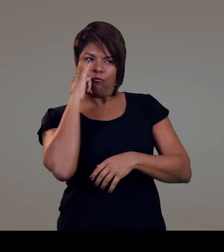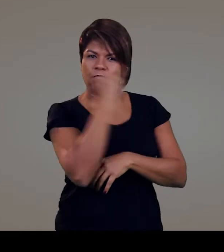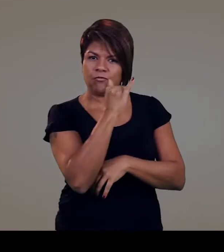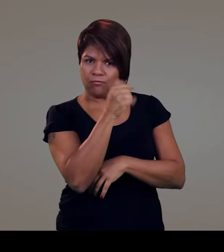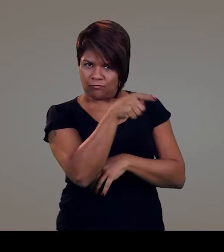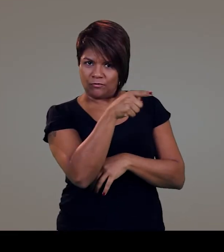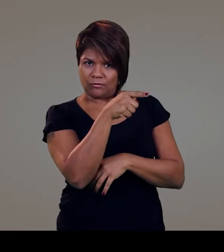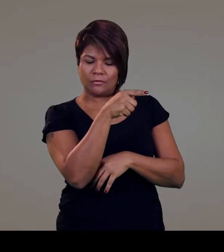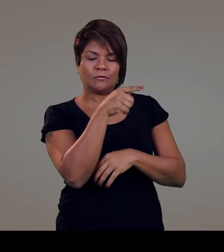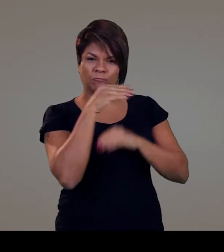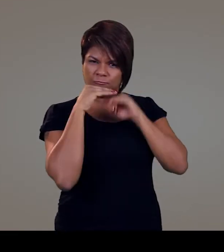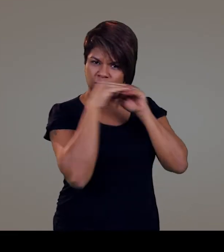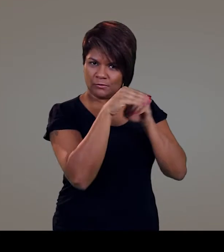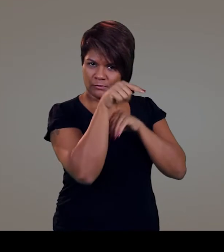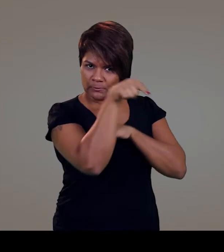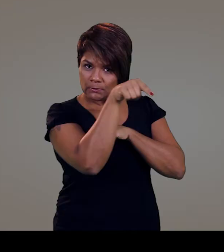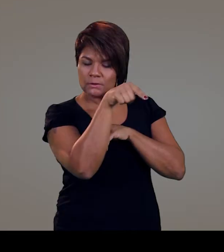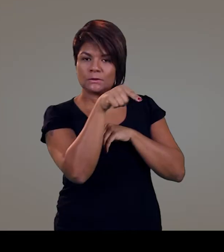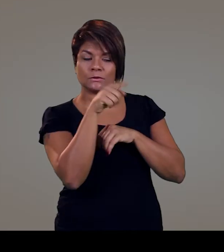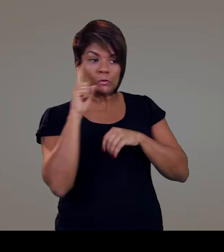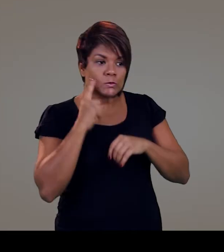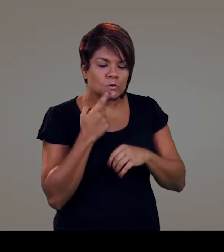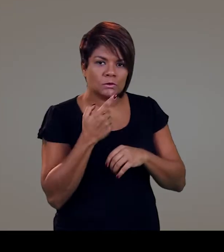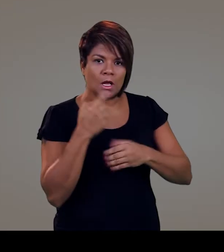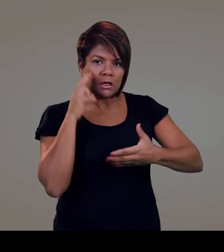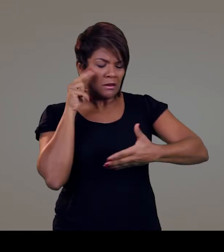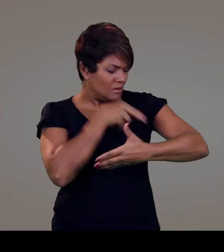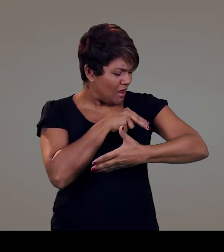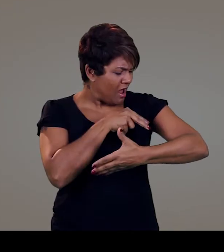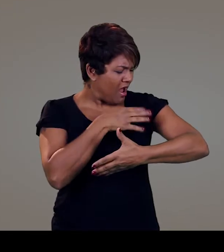alguém capaz. E quando eu